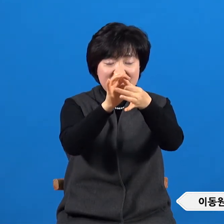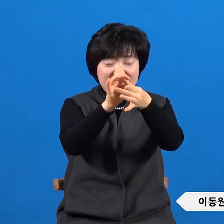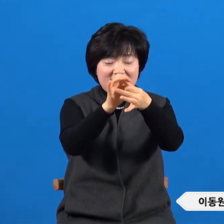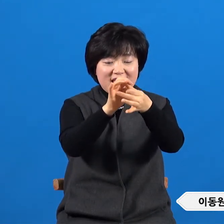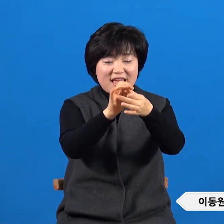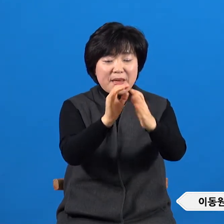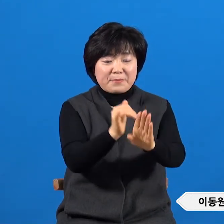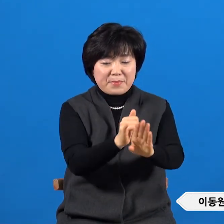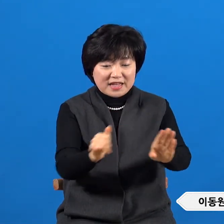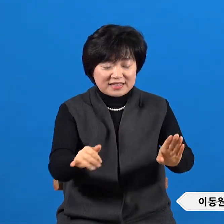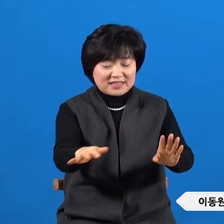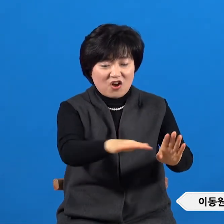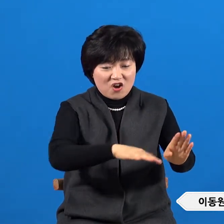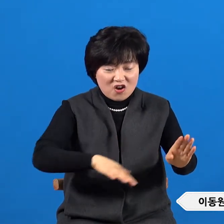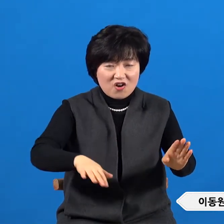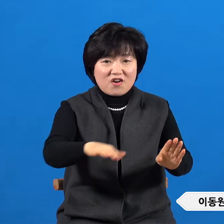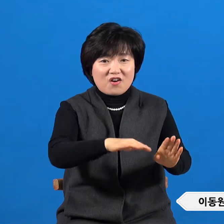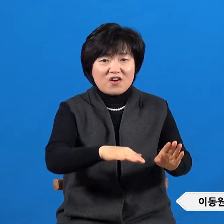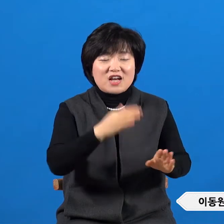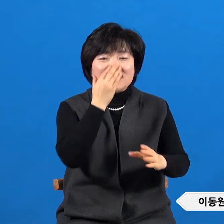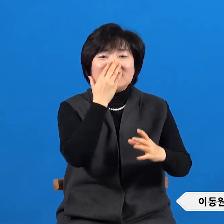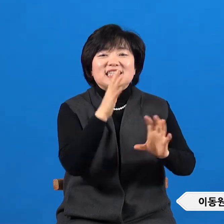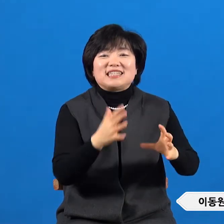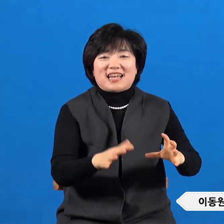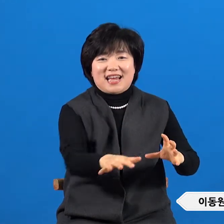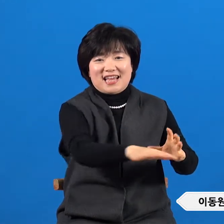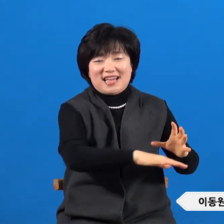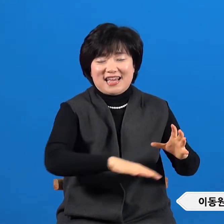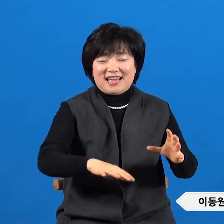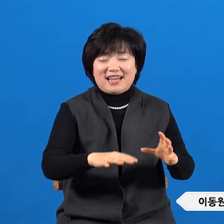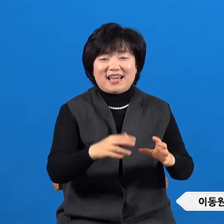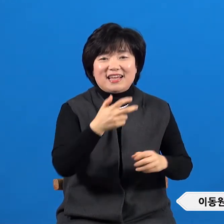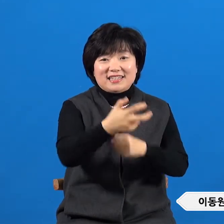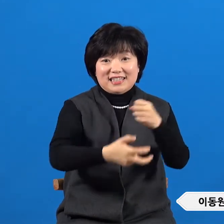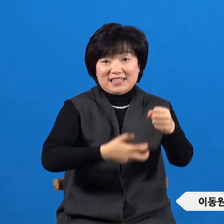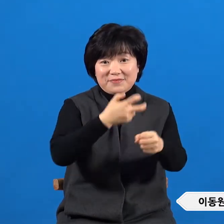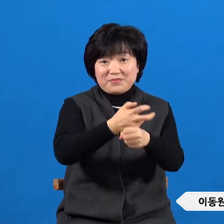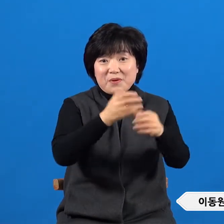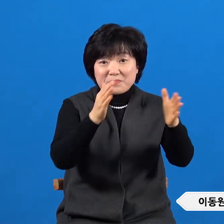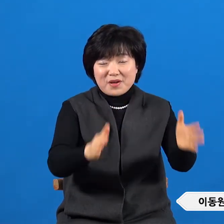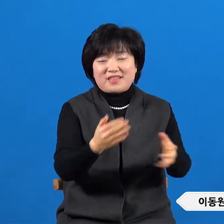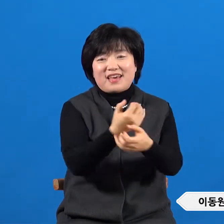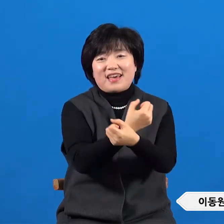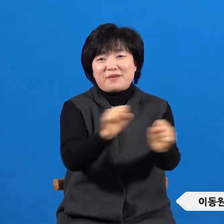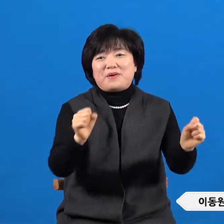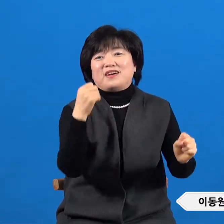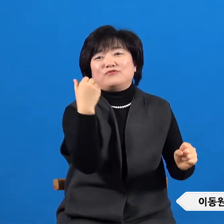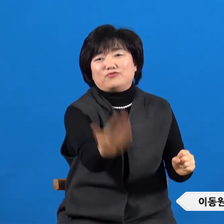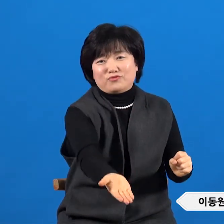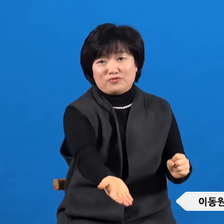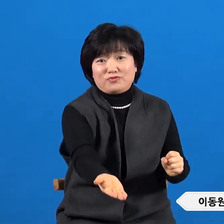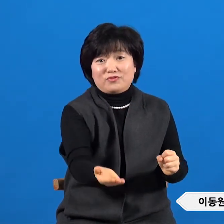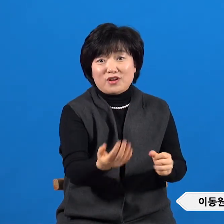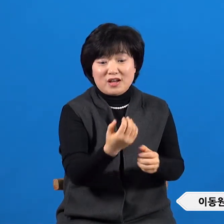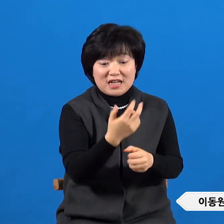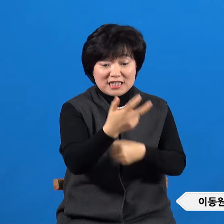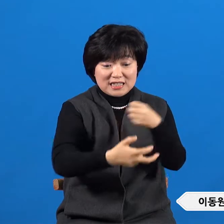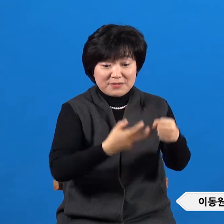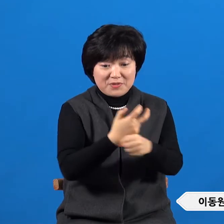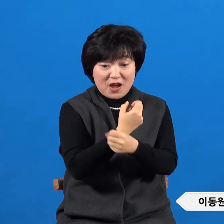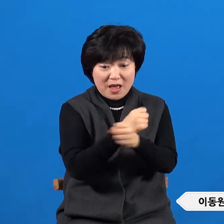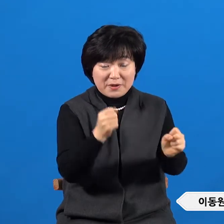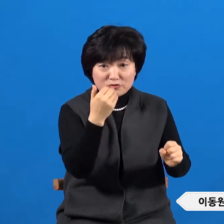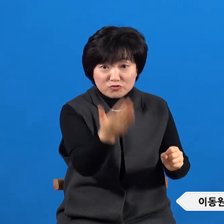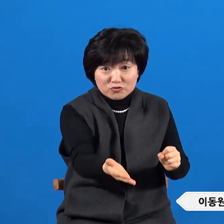포로 생활에서 자유를 허락하십니다. 그것은 예레미야 선지자의 예언을 이루고자